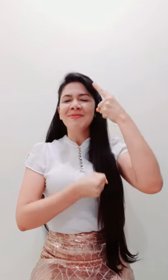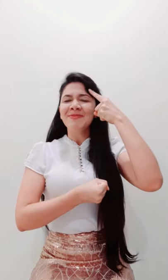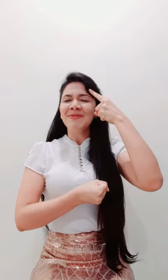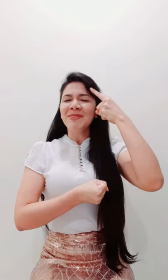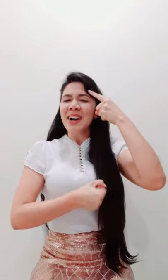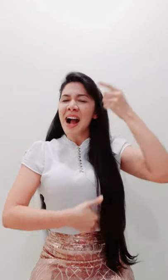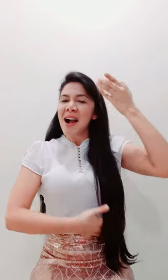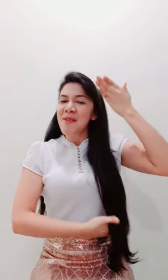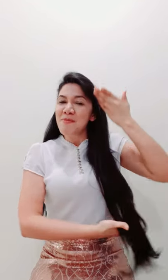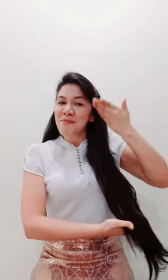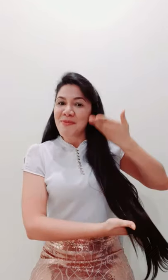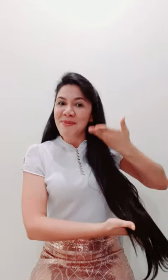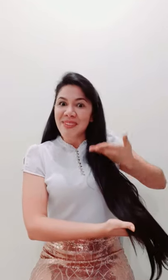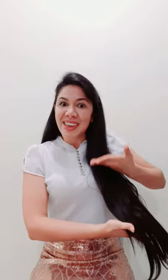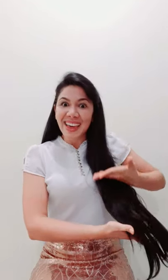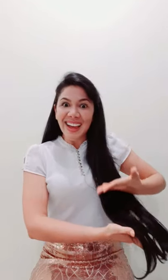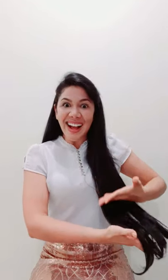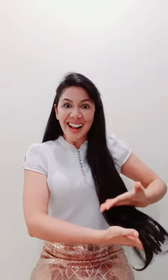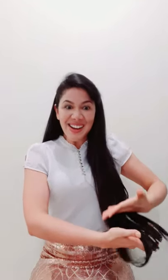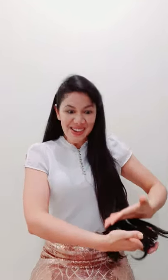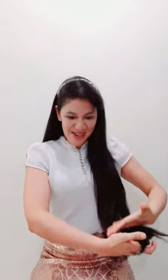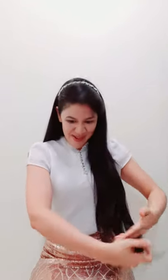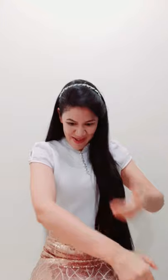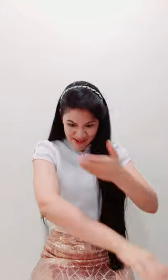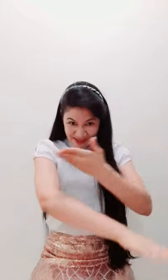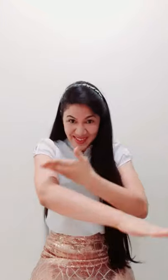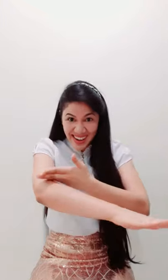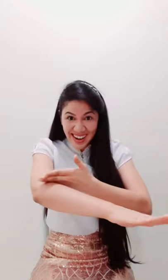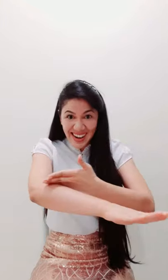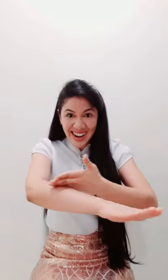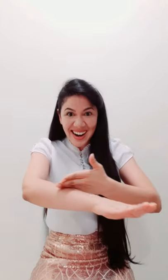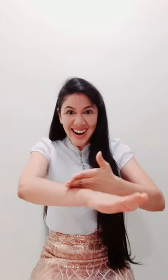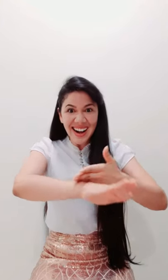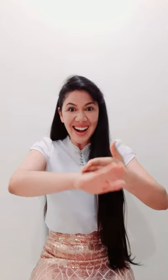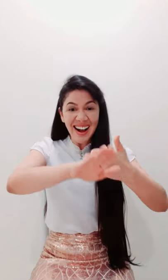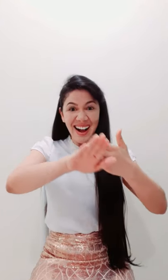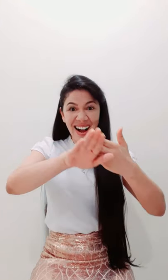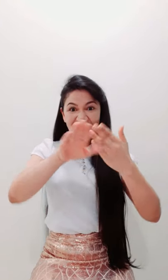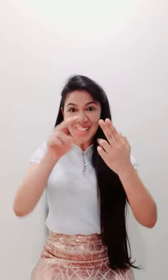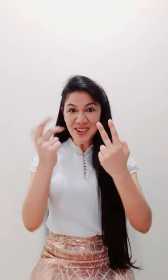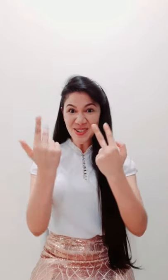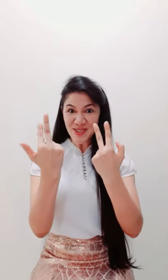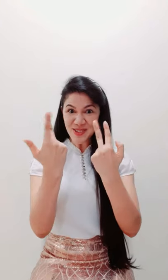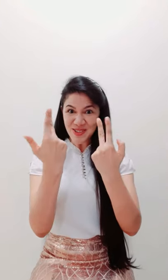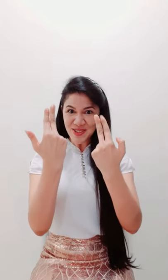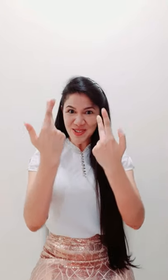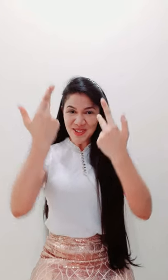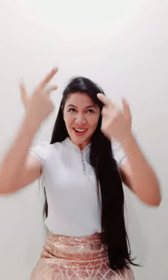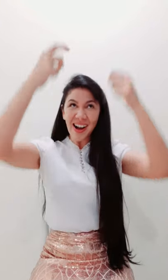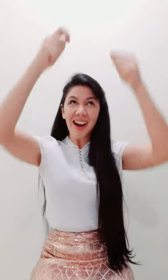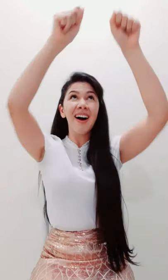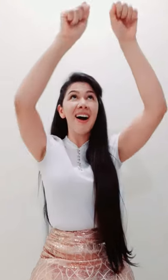mais alvos do que a neve Seus cabelos